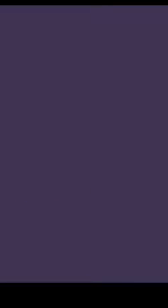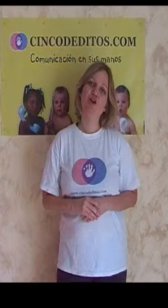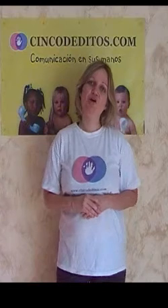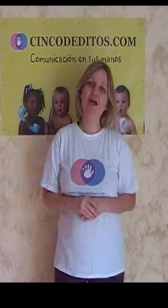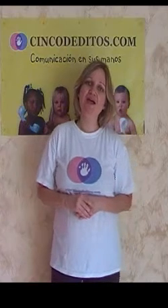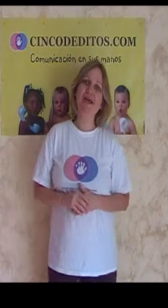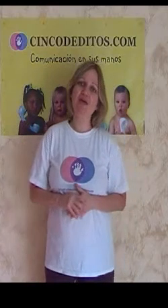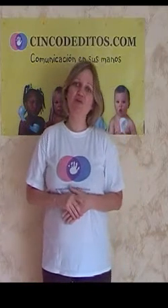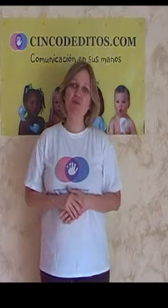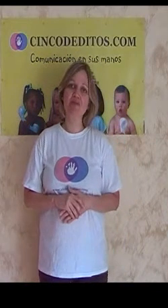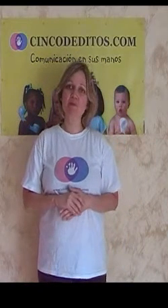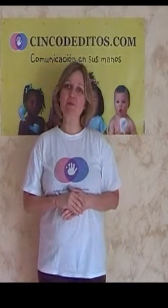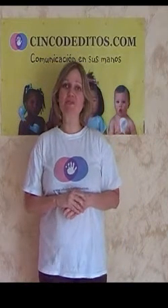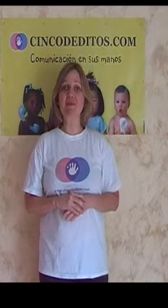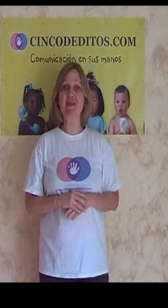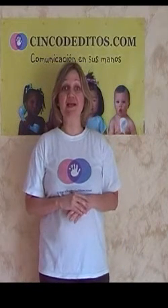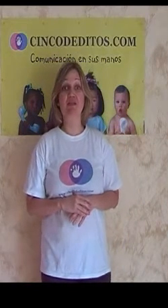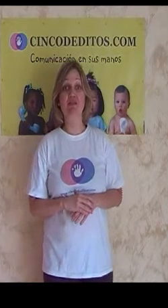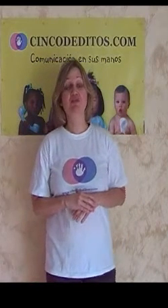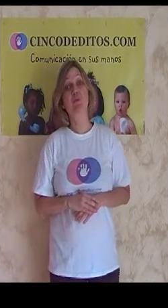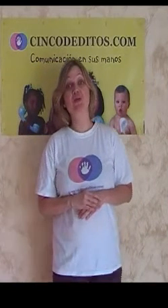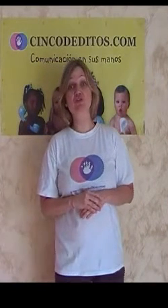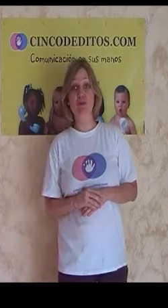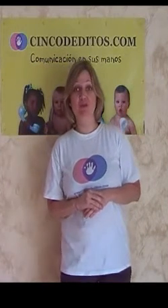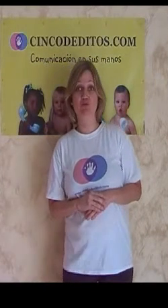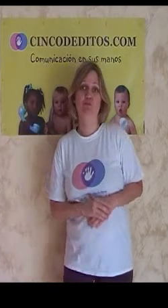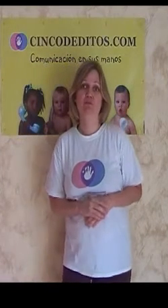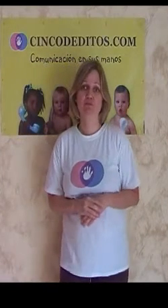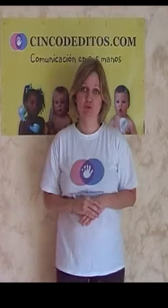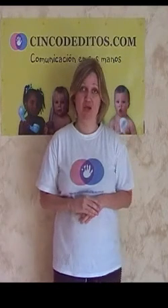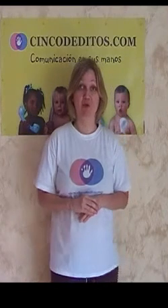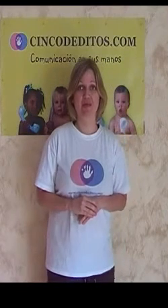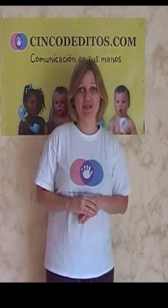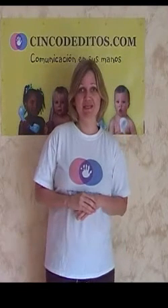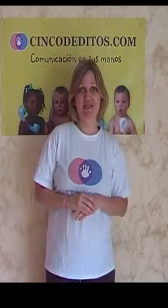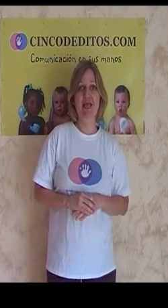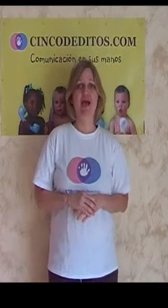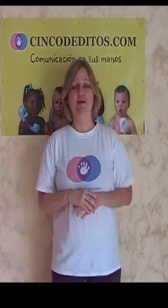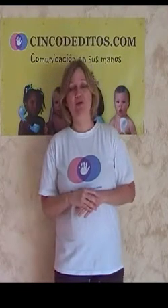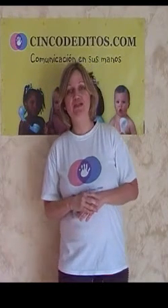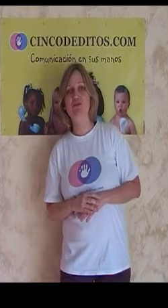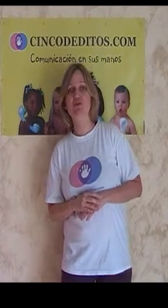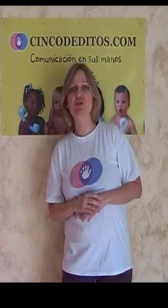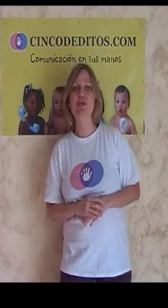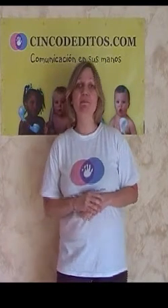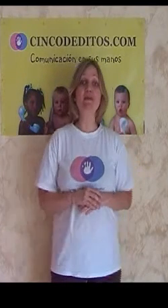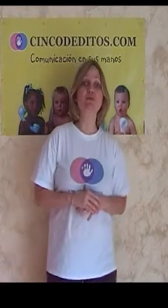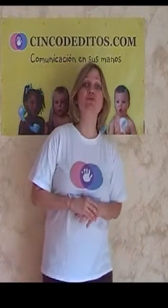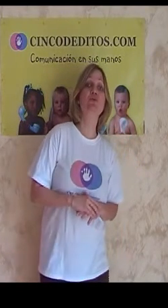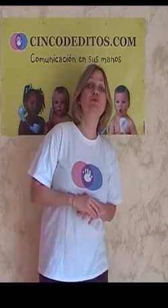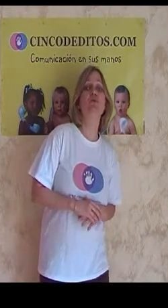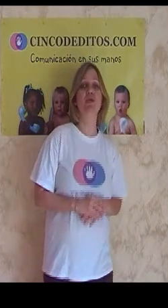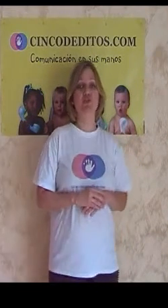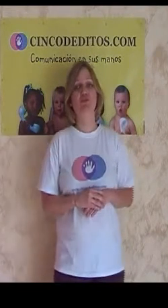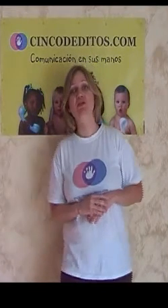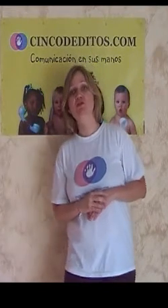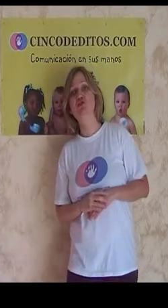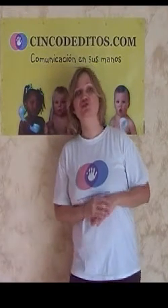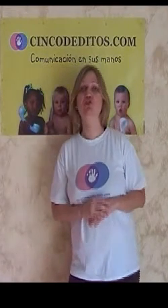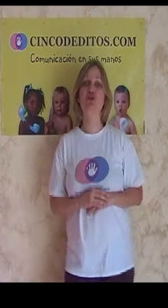¡Hola! A continuación vamos a aprender la canción de Abuelito dime tú. ¿Os acordáis? Abuelito dime tú, qué sonidos son